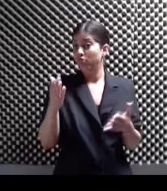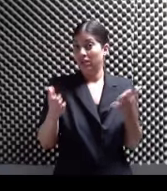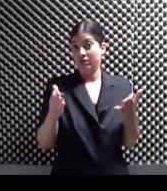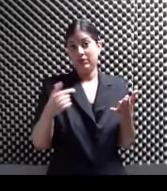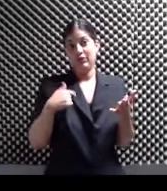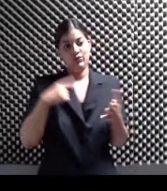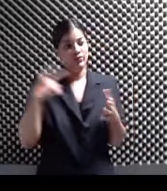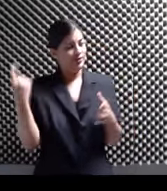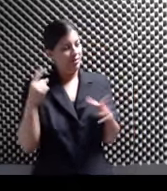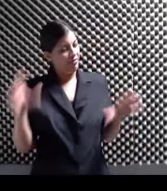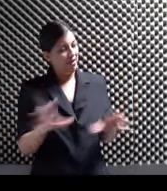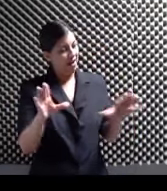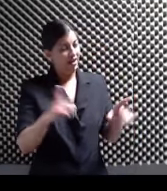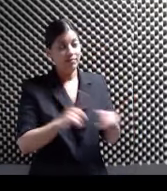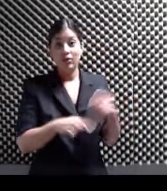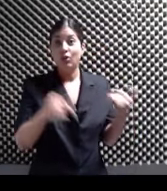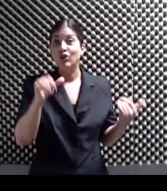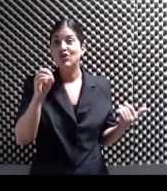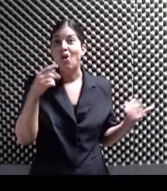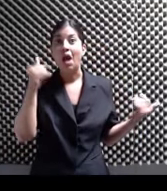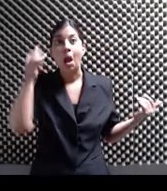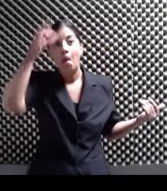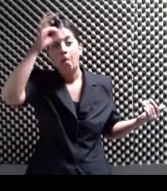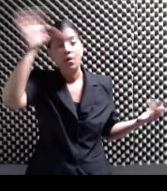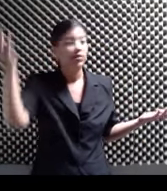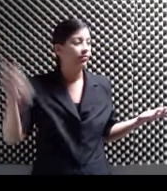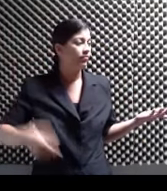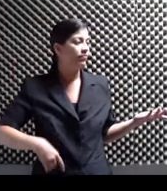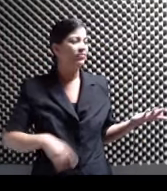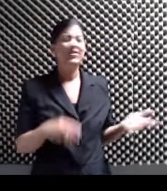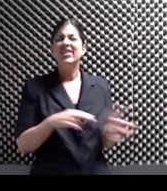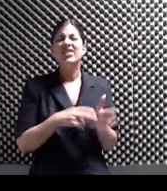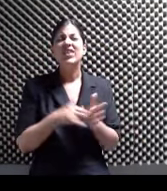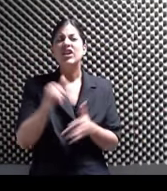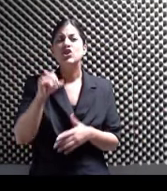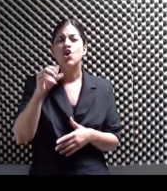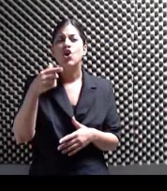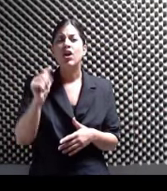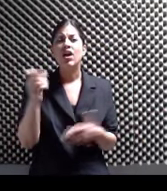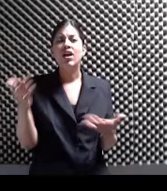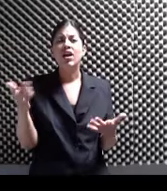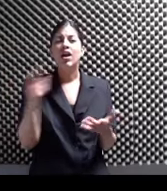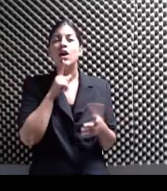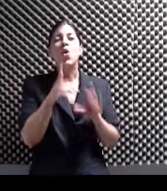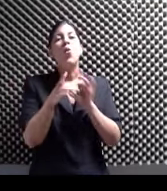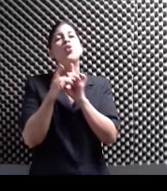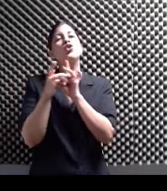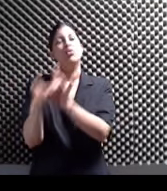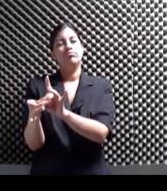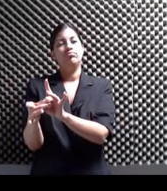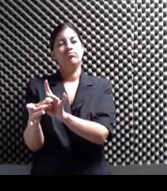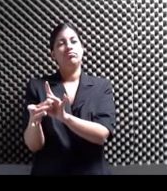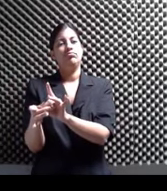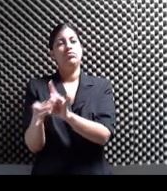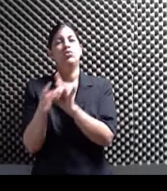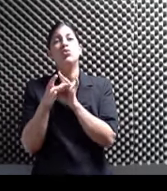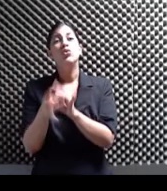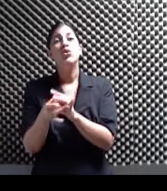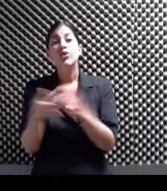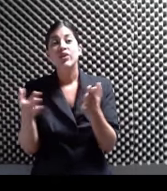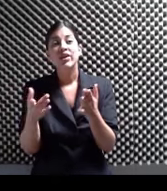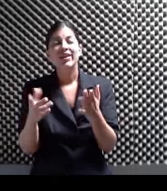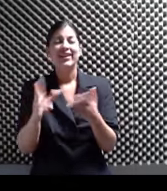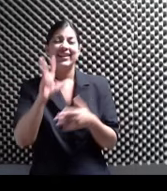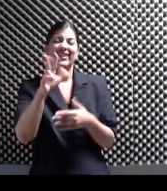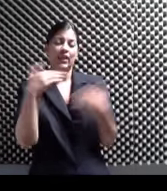yoga. Quizás. Porque a fin de cuentas, yoga, lo que significa la palabra yoga en sánscrito es unión. Okay. Es la unión de estos